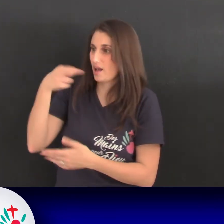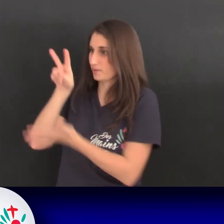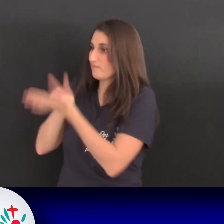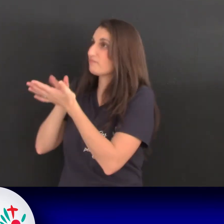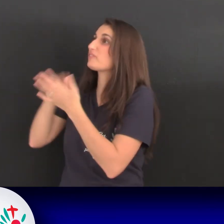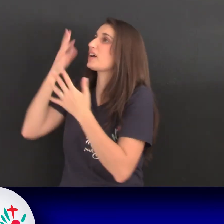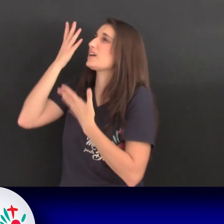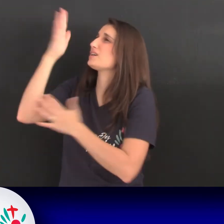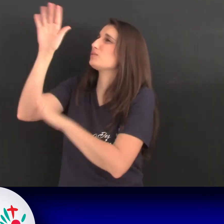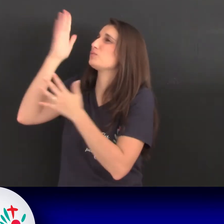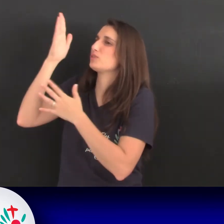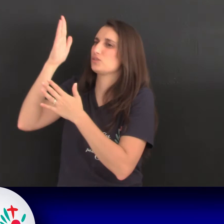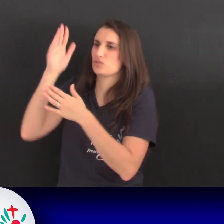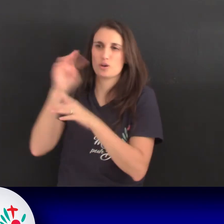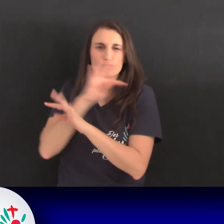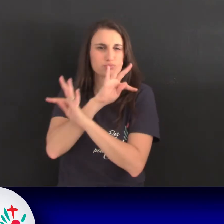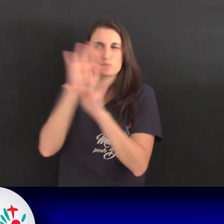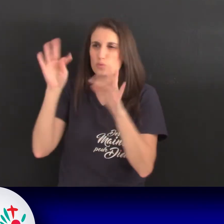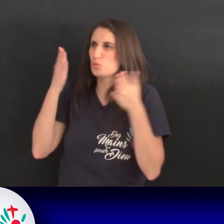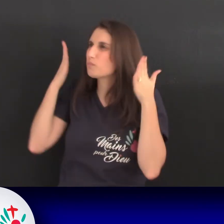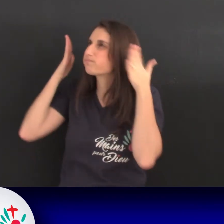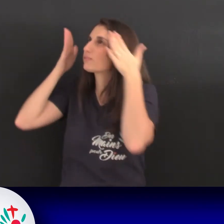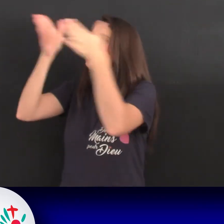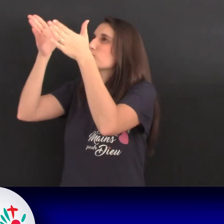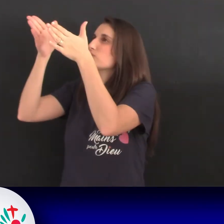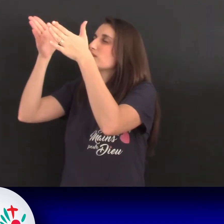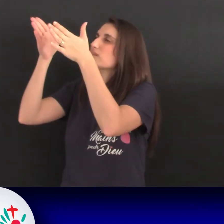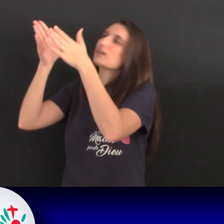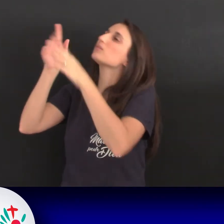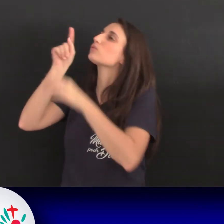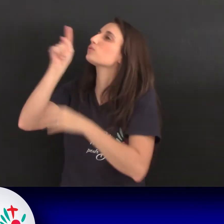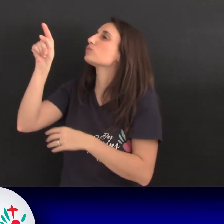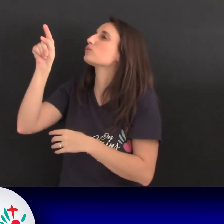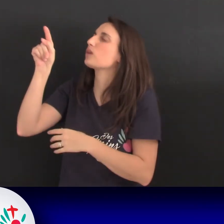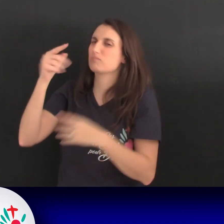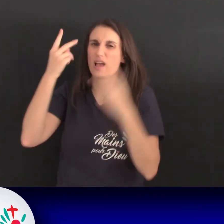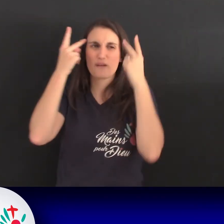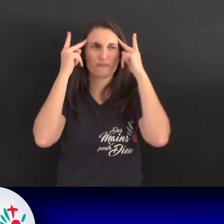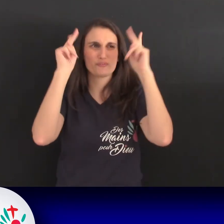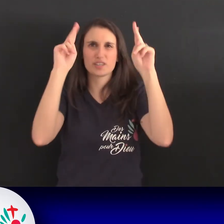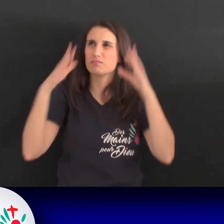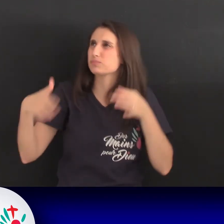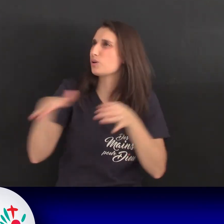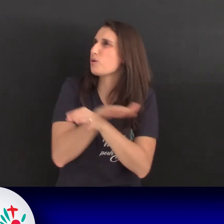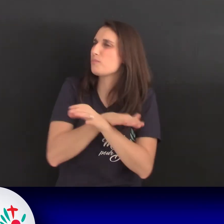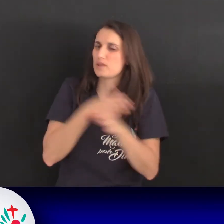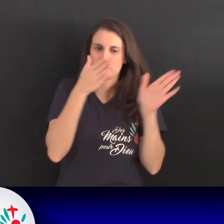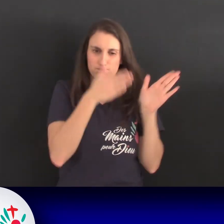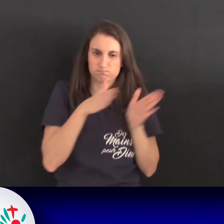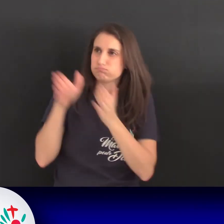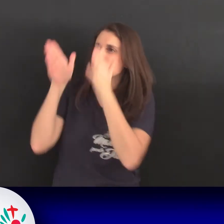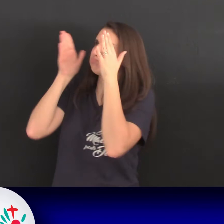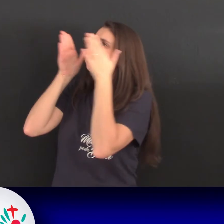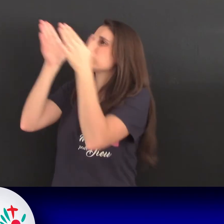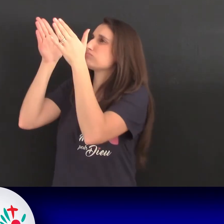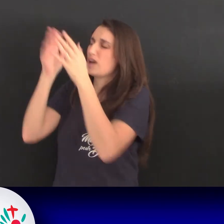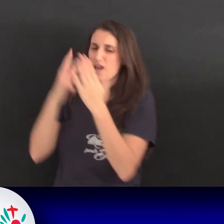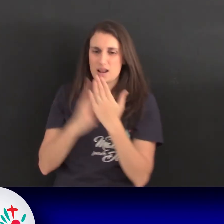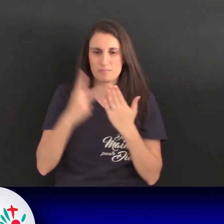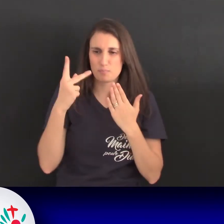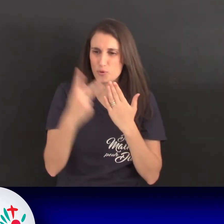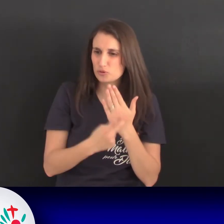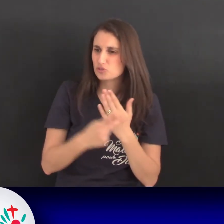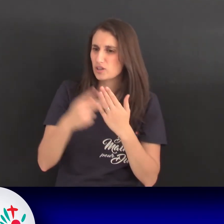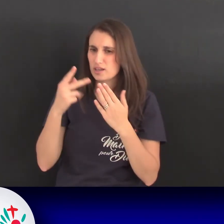tous centrer sur toi. Notre vie entière, nous voulons tous centrer sur toi. Nos plans, nos projets,